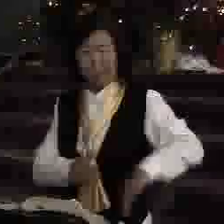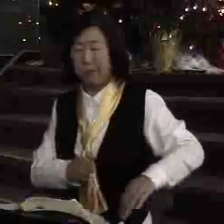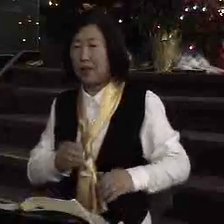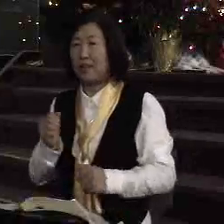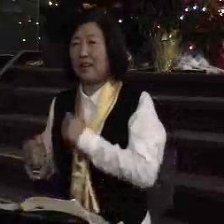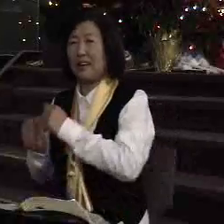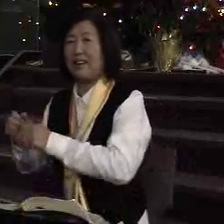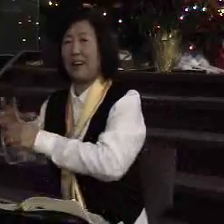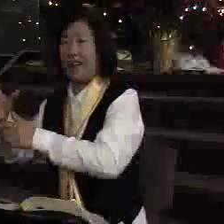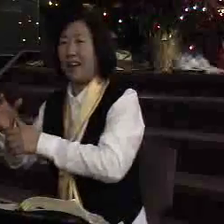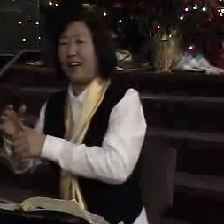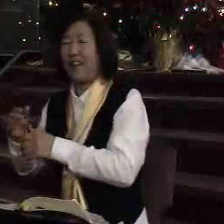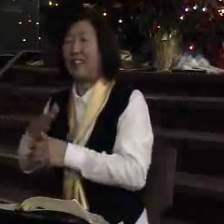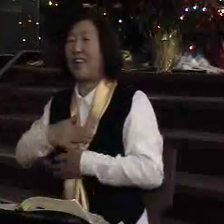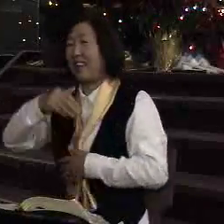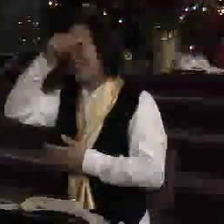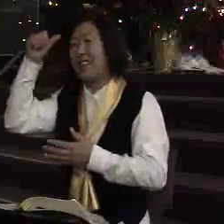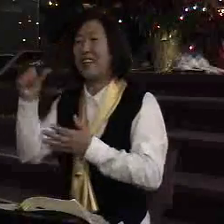사도 바울이